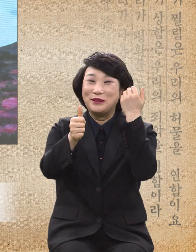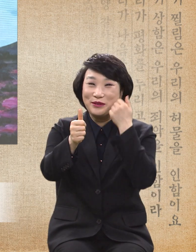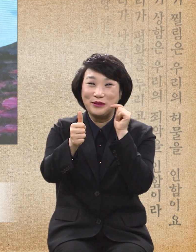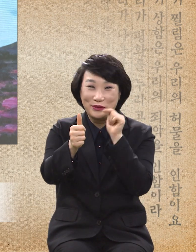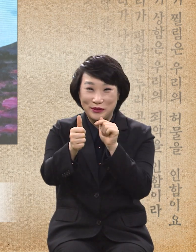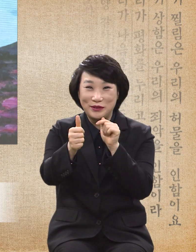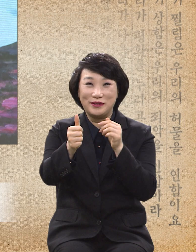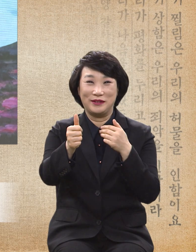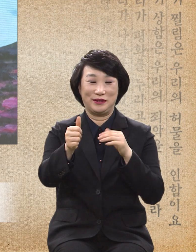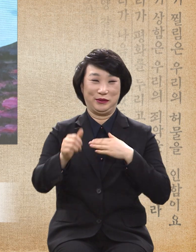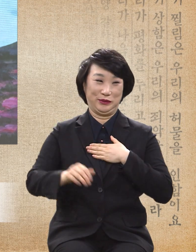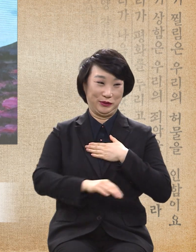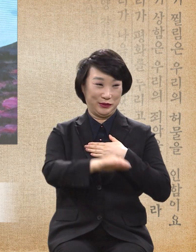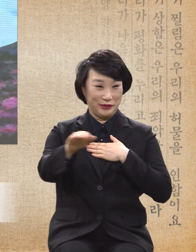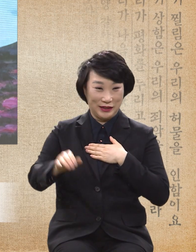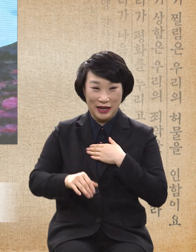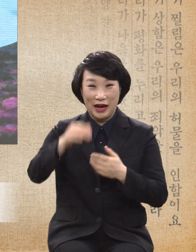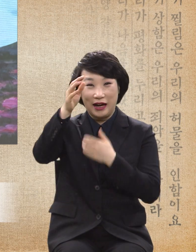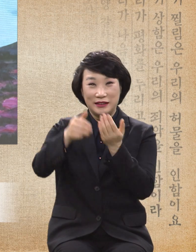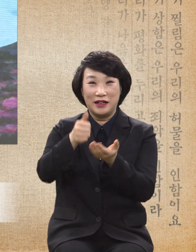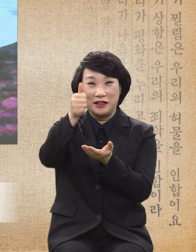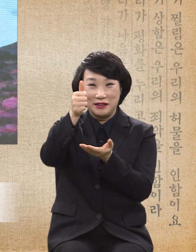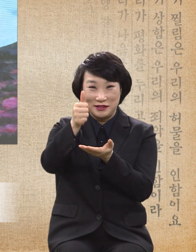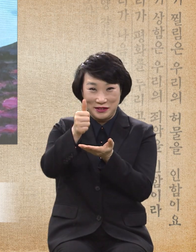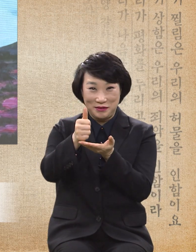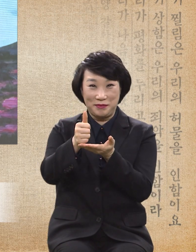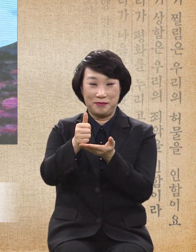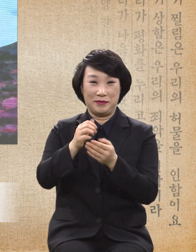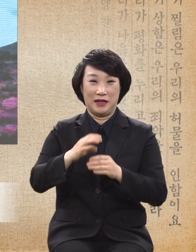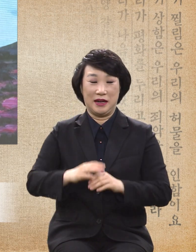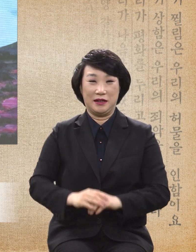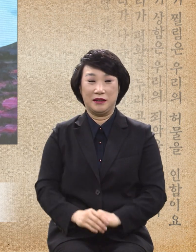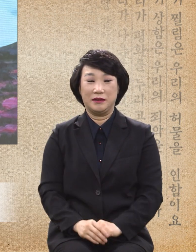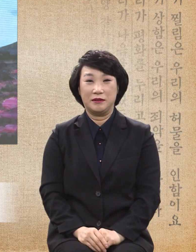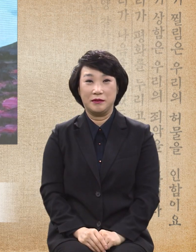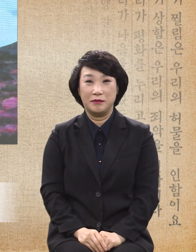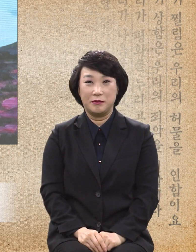누구냐? 우리 하나님이십니다.